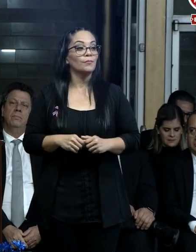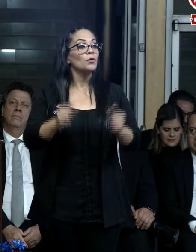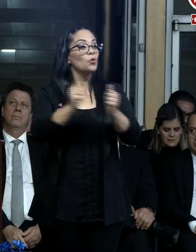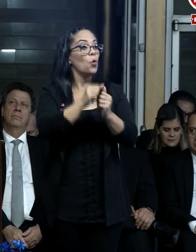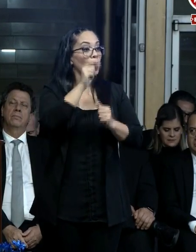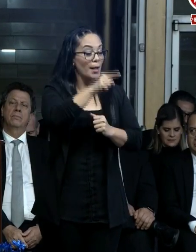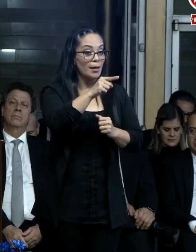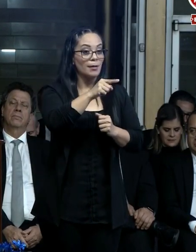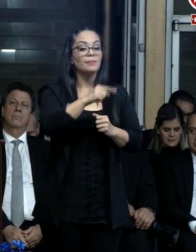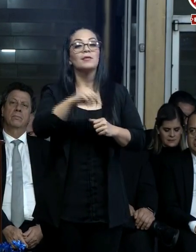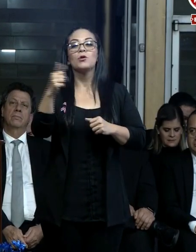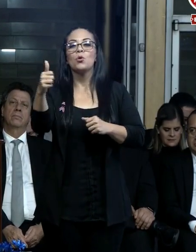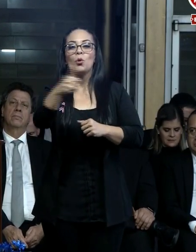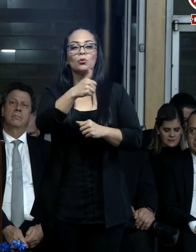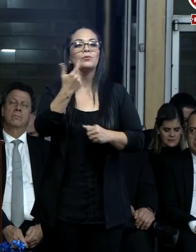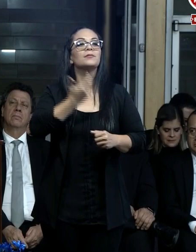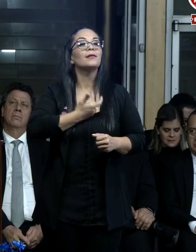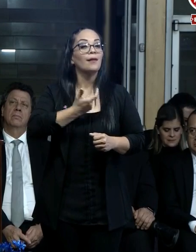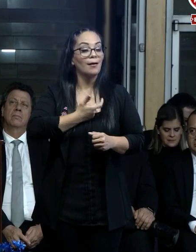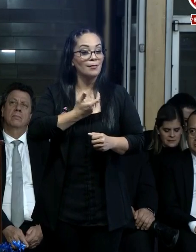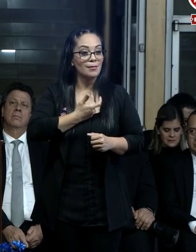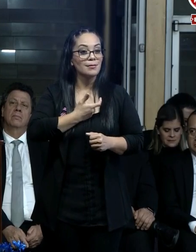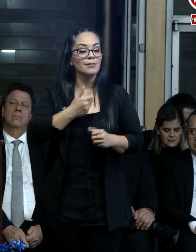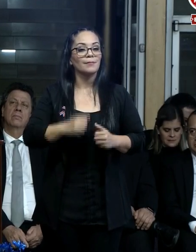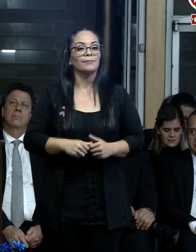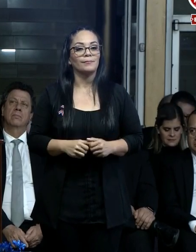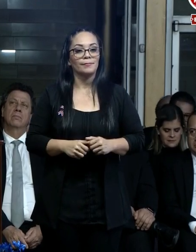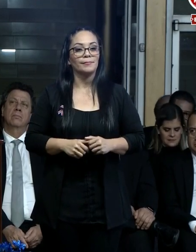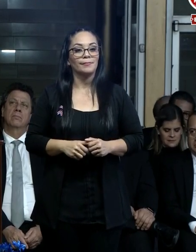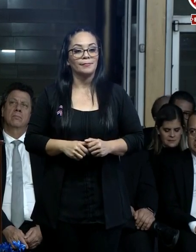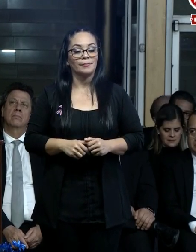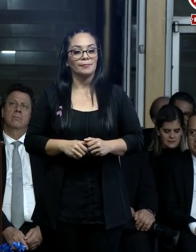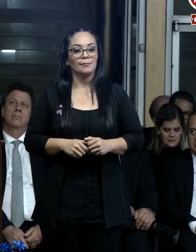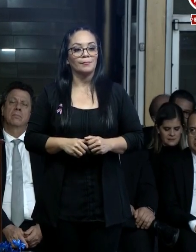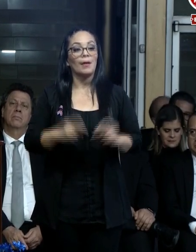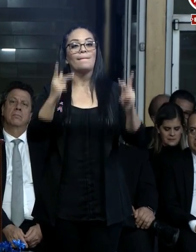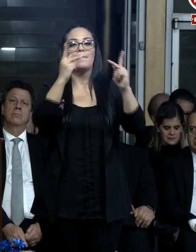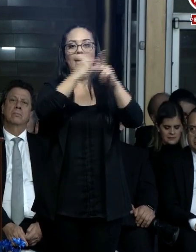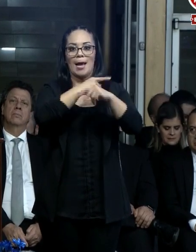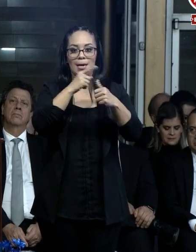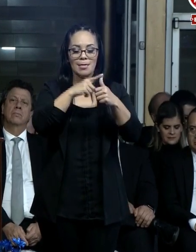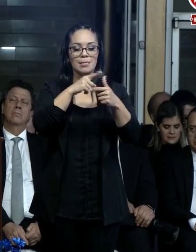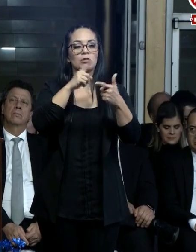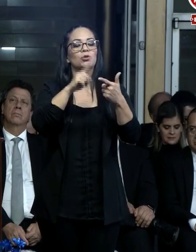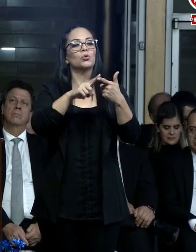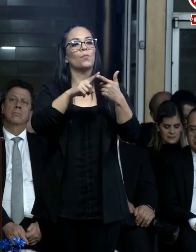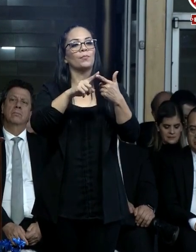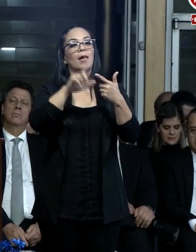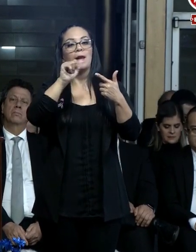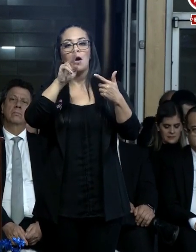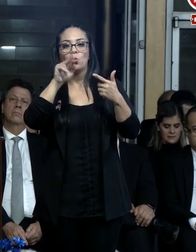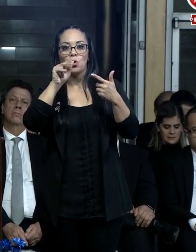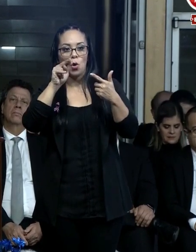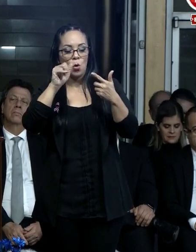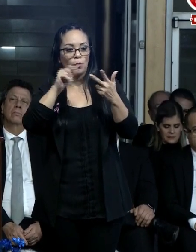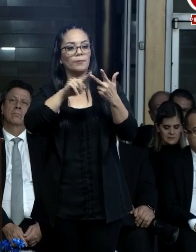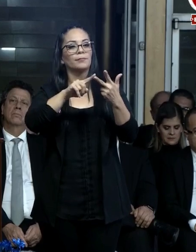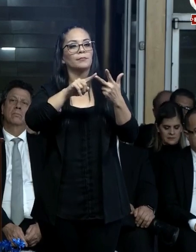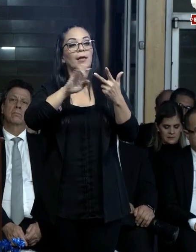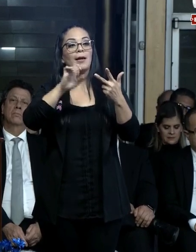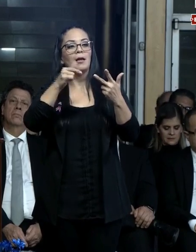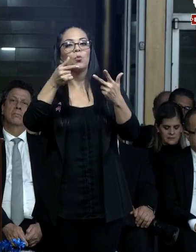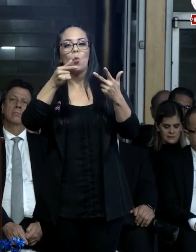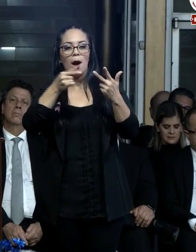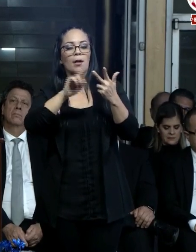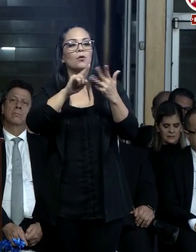él y los alcaldes de Paraíso, La Unión, el